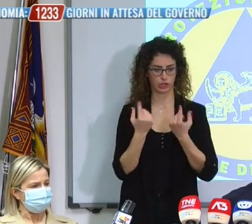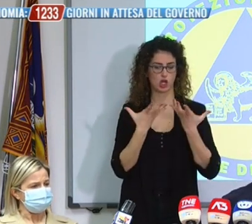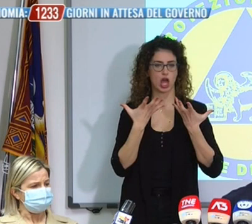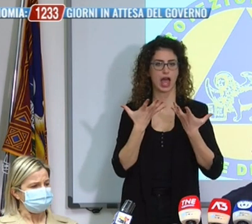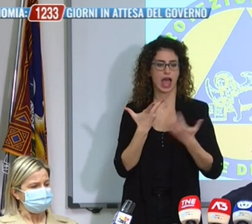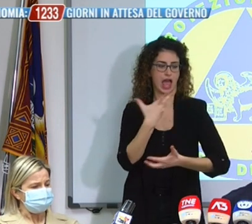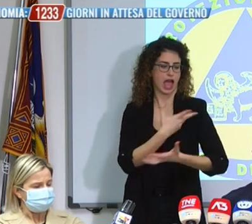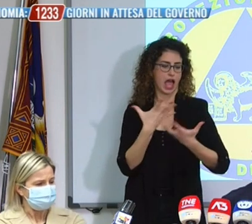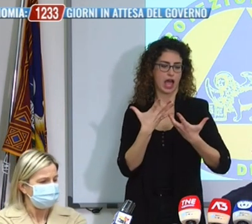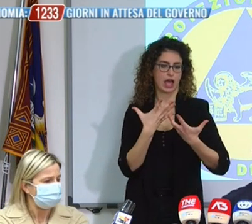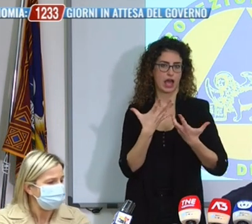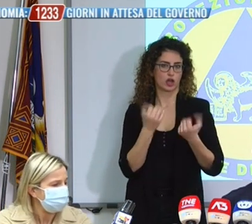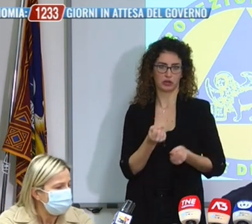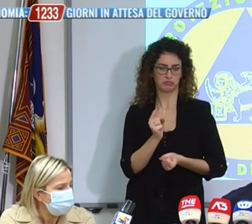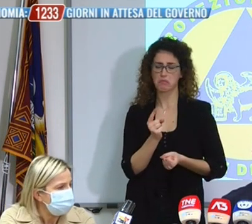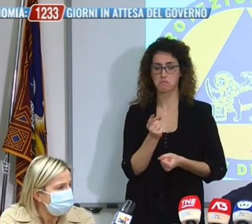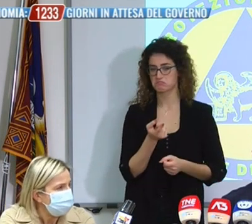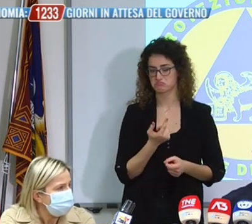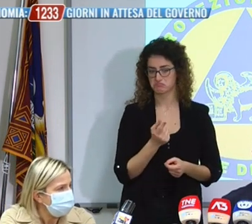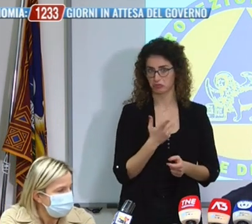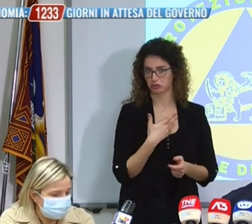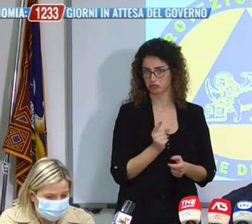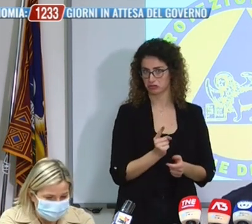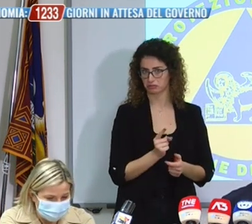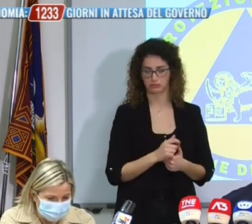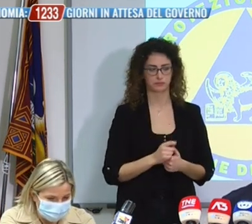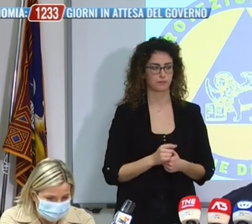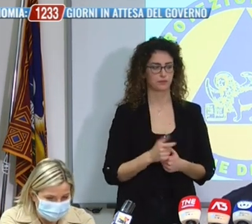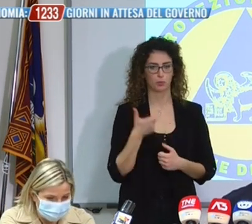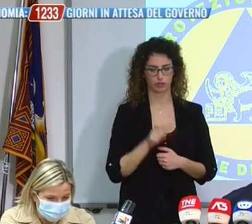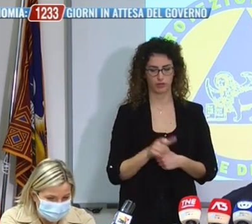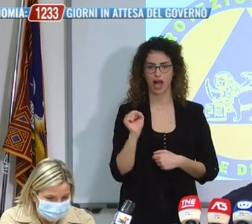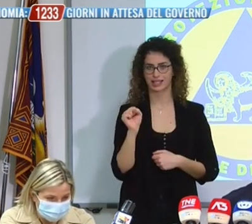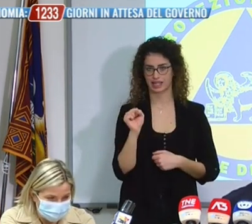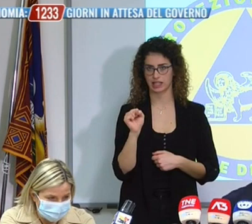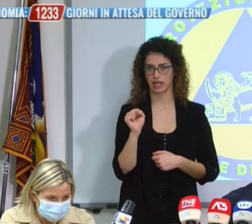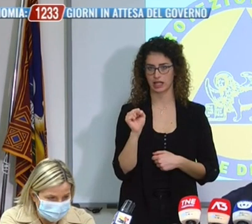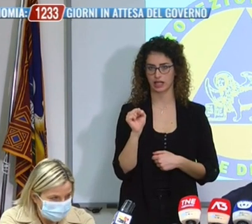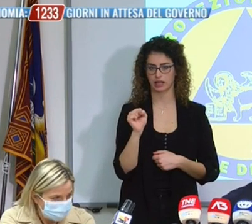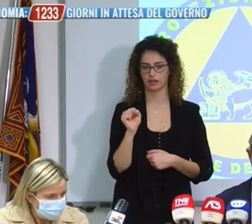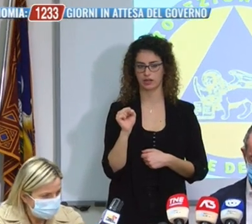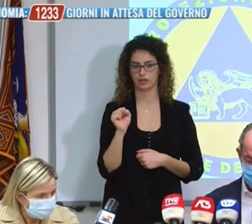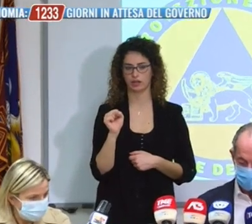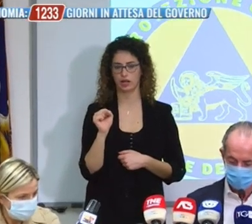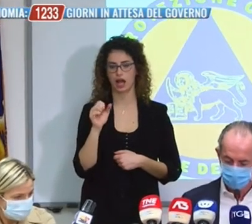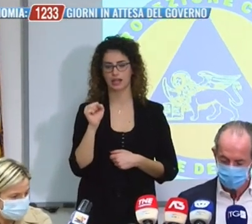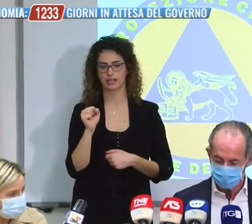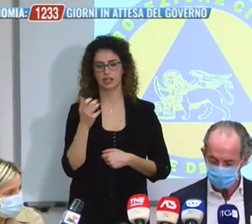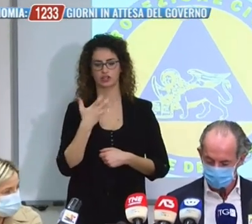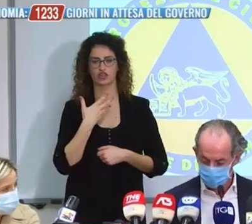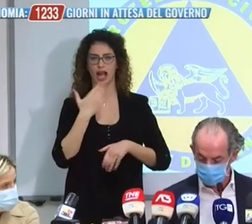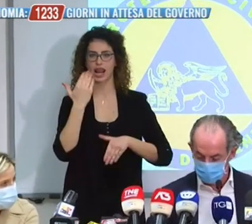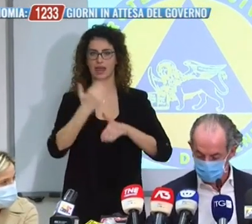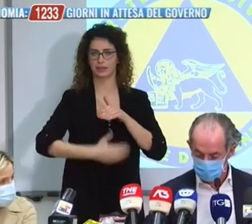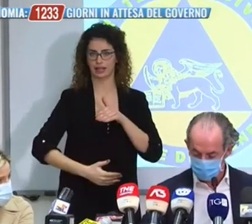accettabilità non ci risulta, perché AstraZeneca è stato limitato l'uso